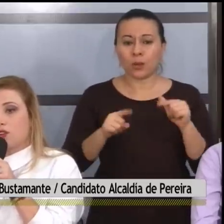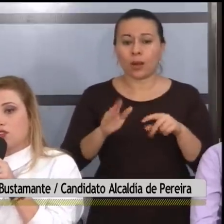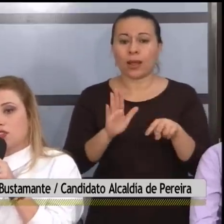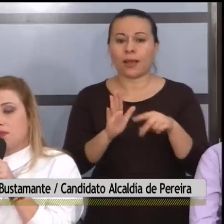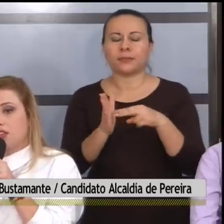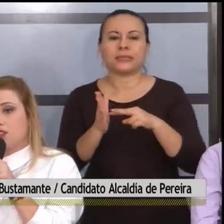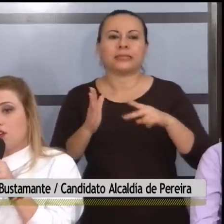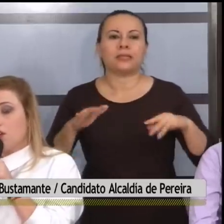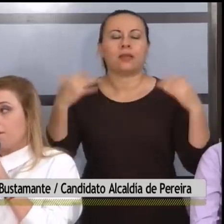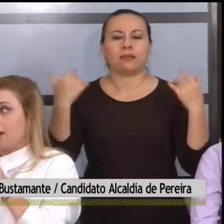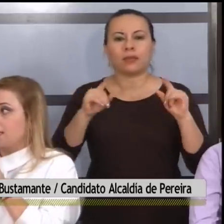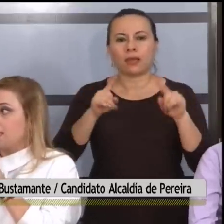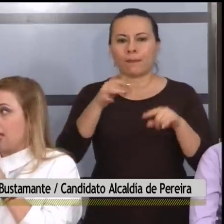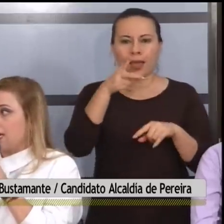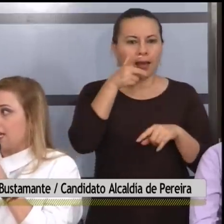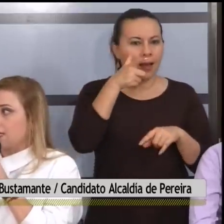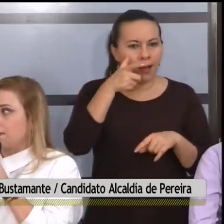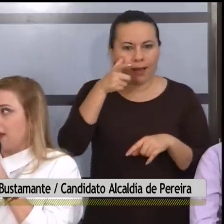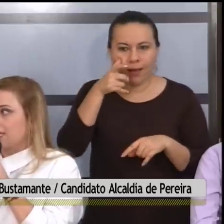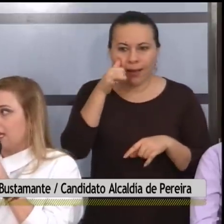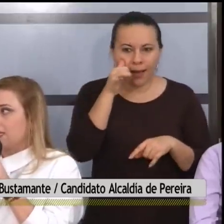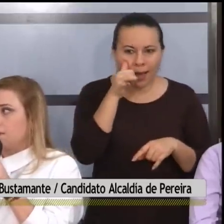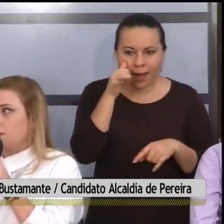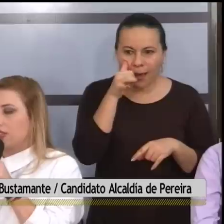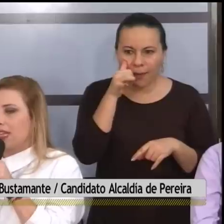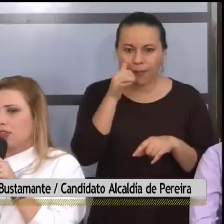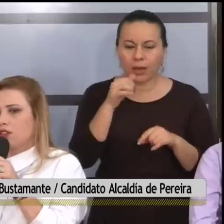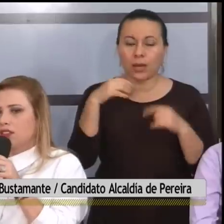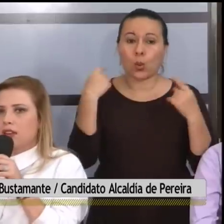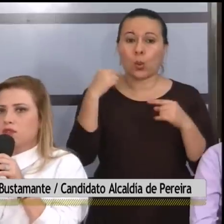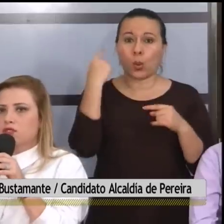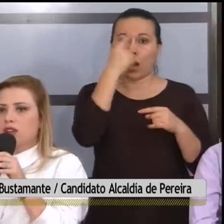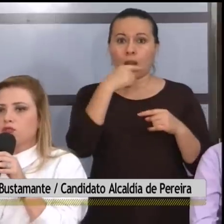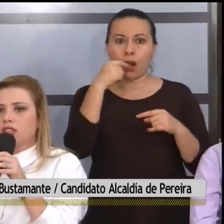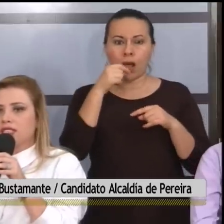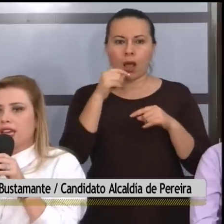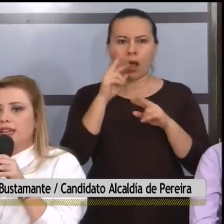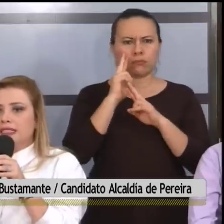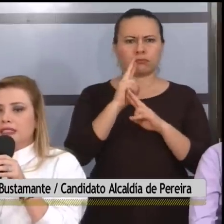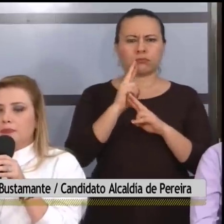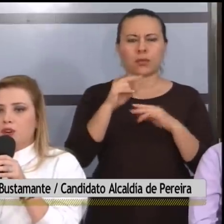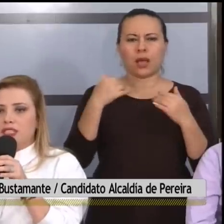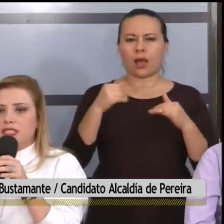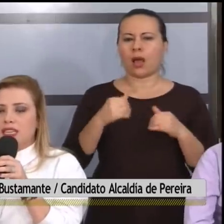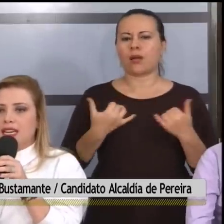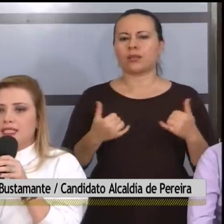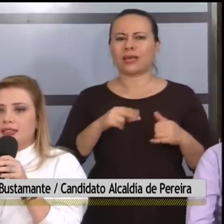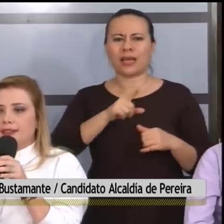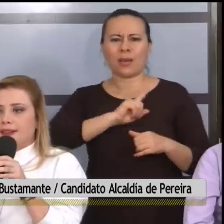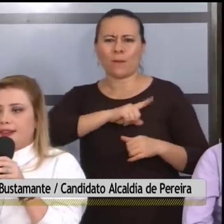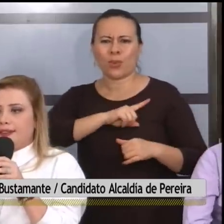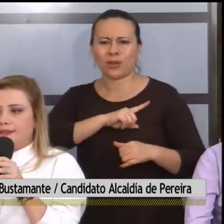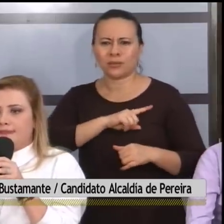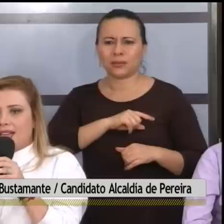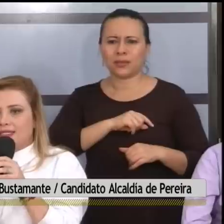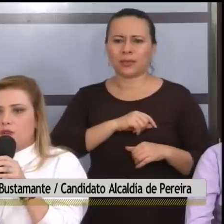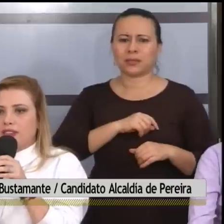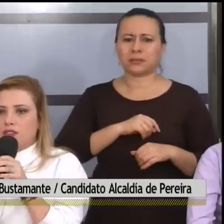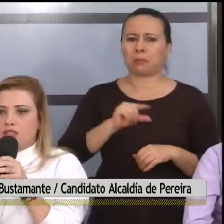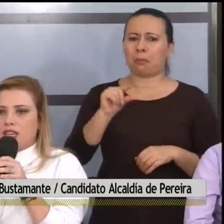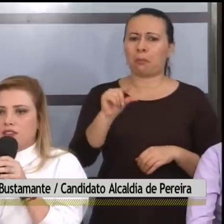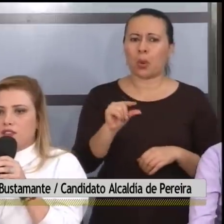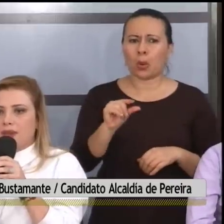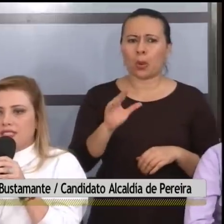de reconocimiento facial, es bastante importante. Hoy tenemos una ausencia de policías más